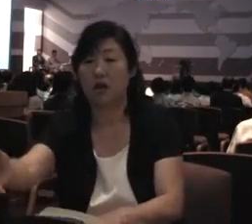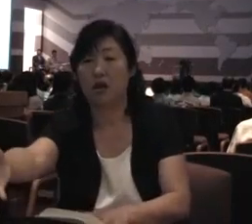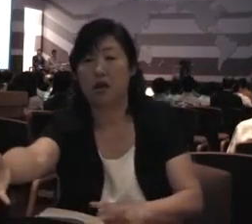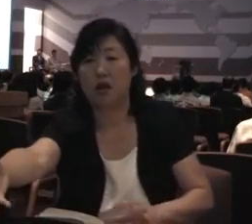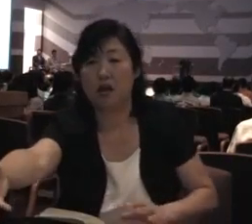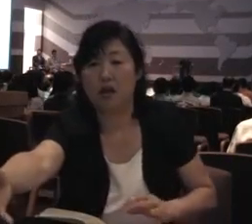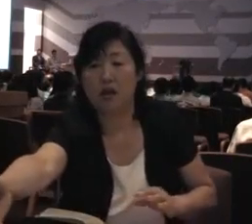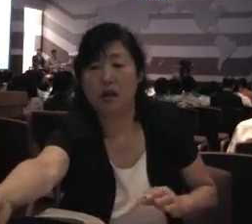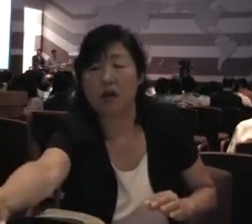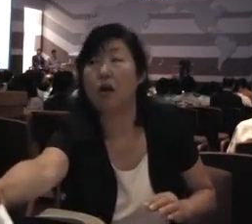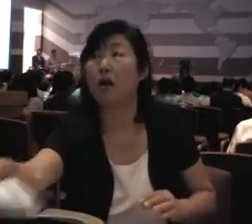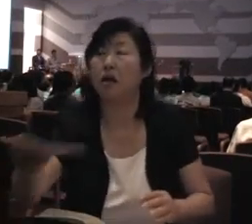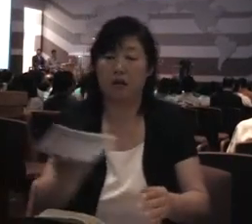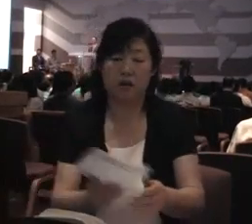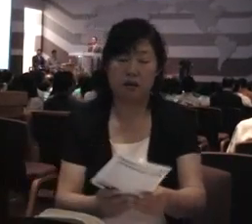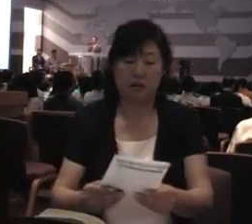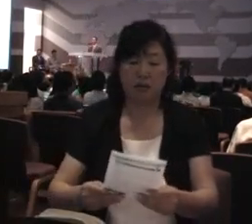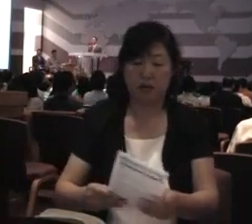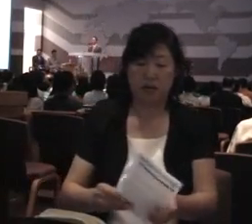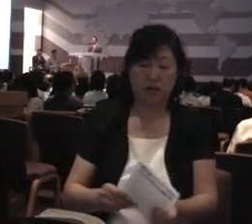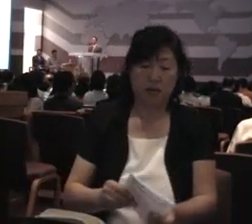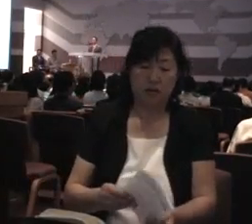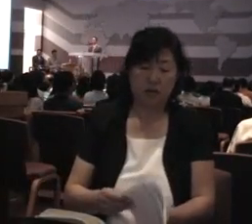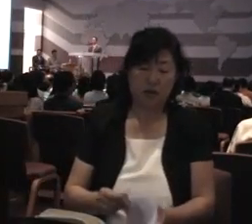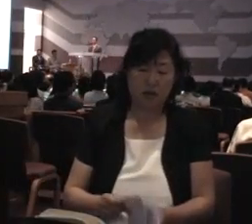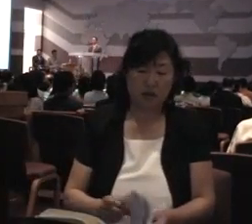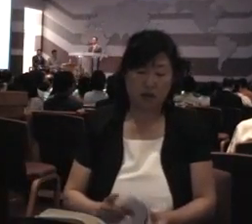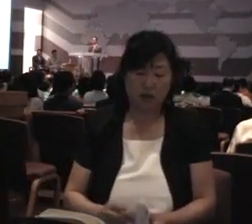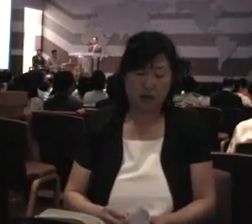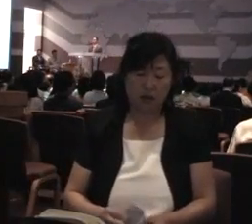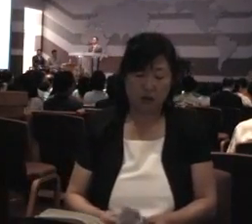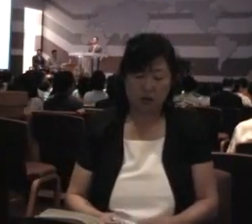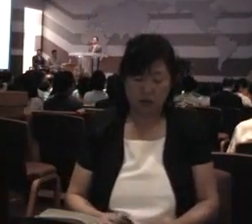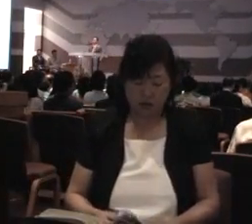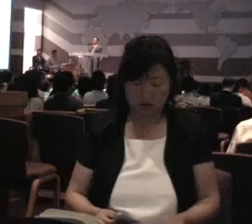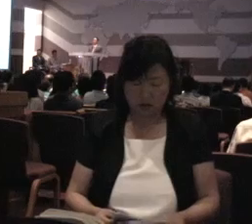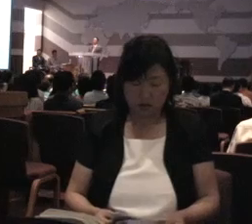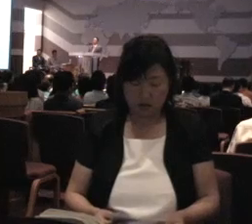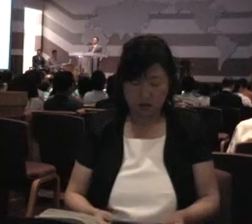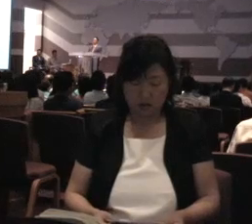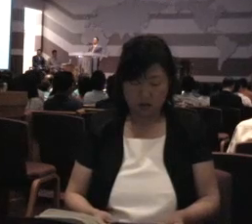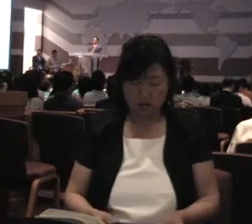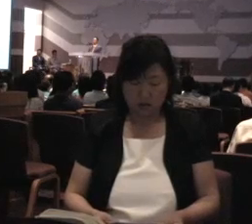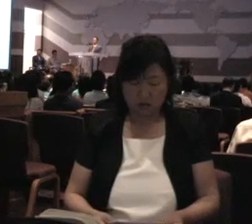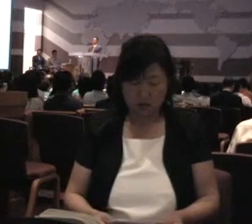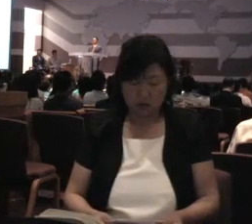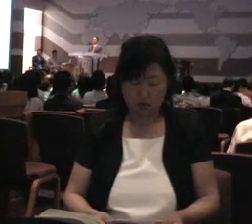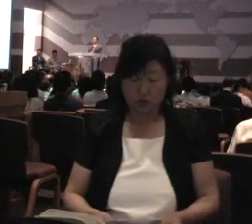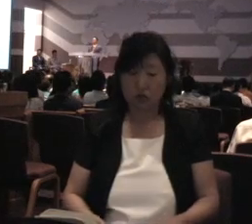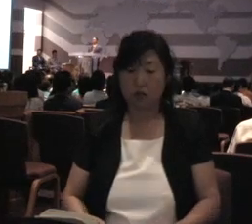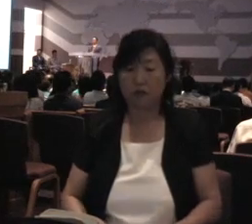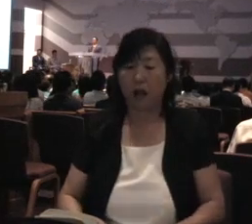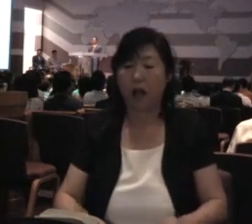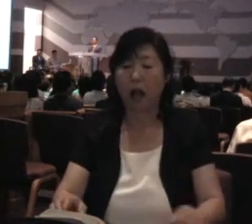남가주 사랑의 교회에서 훈련의 기회를 놓치는 것은 수박에 손맛을 놓치고 겉핥기로 달리는 수준입니다.